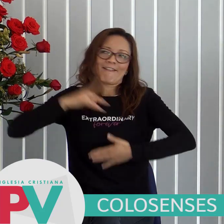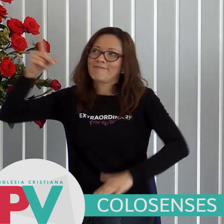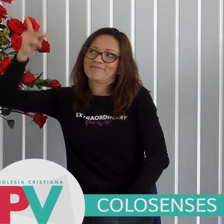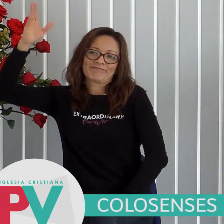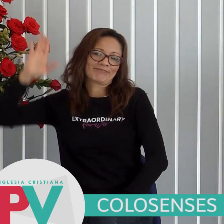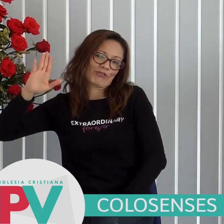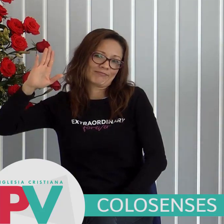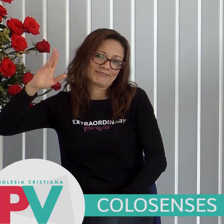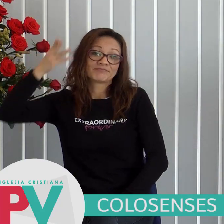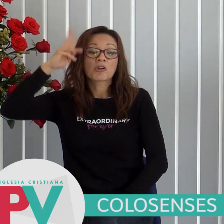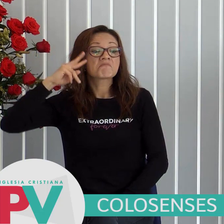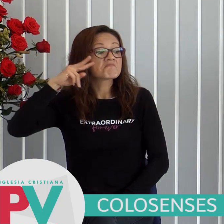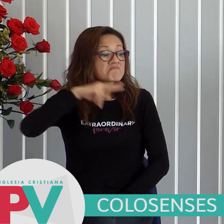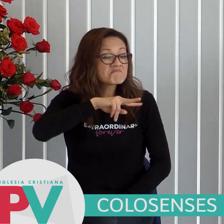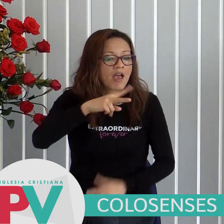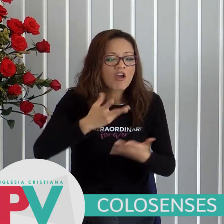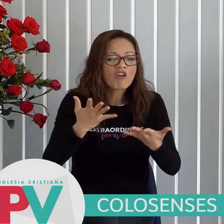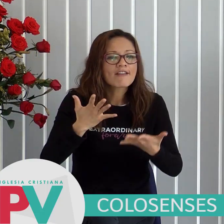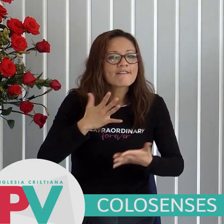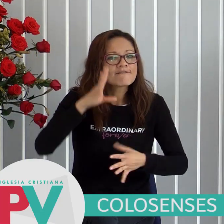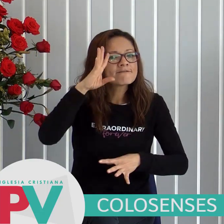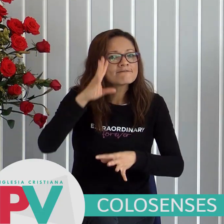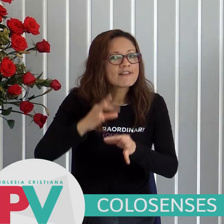imposible agradar a Dios.